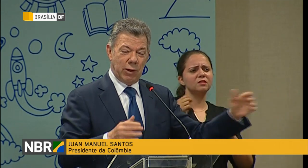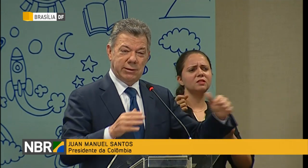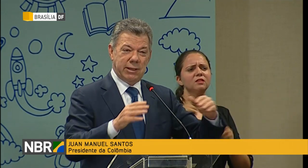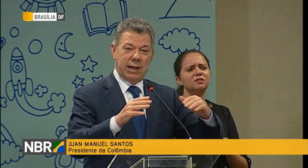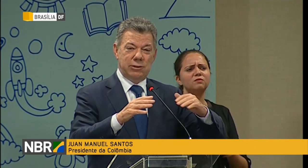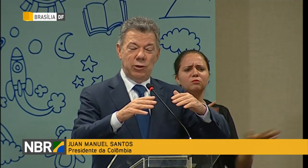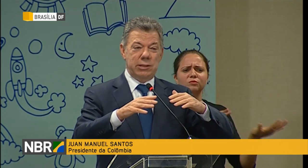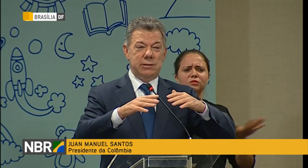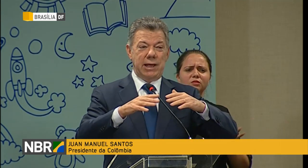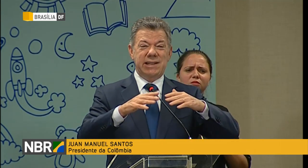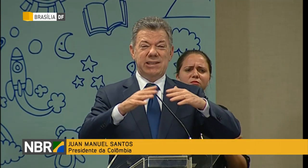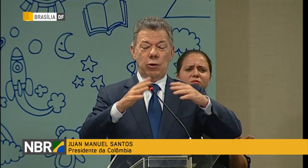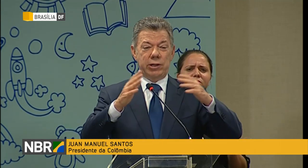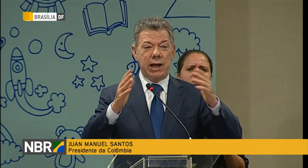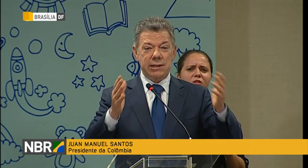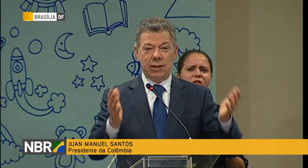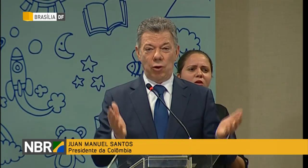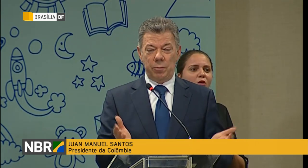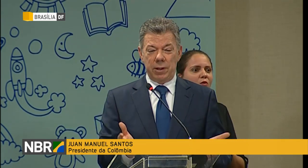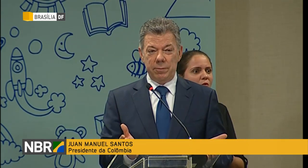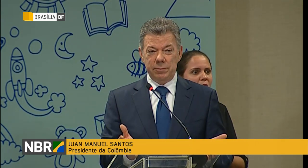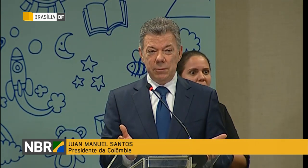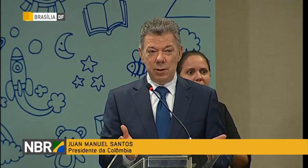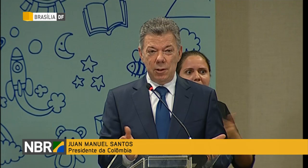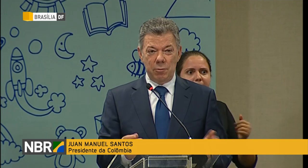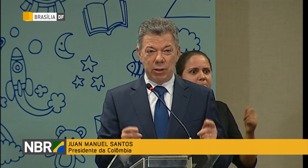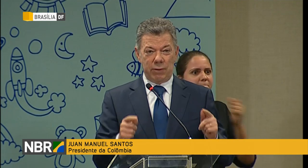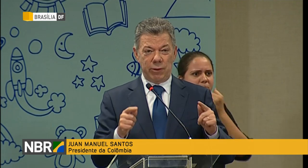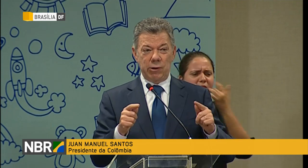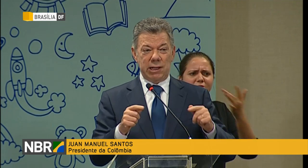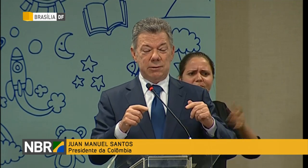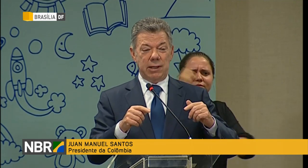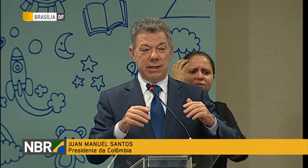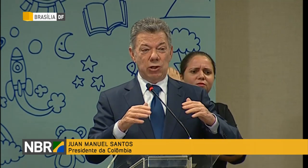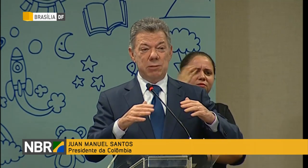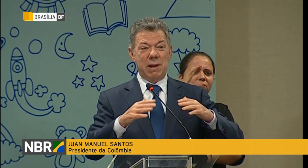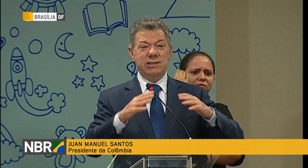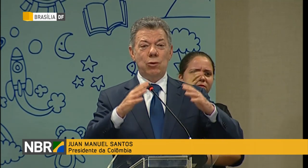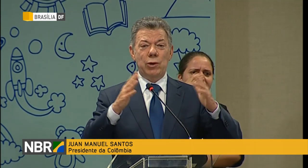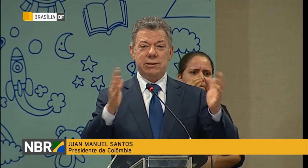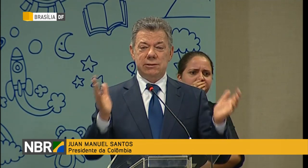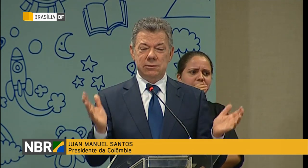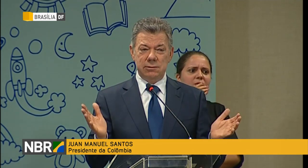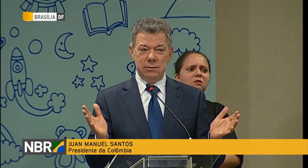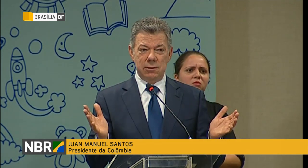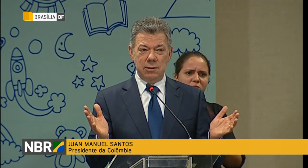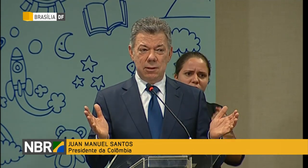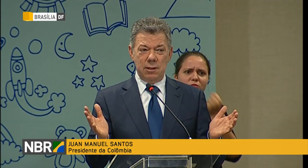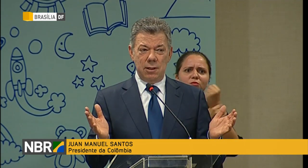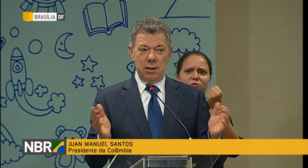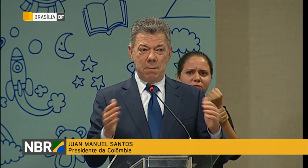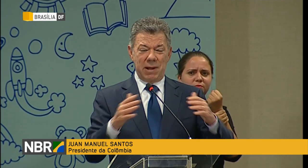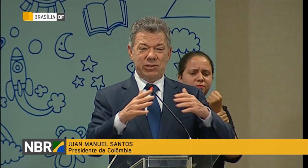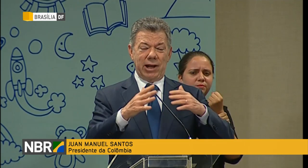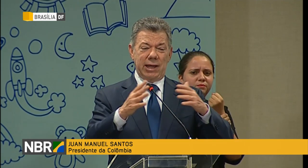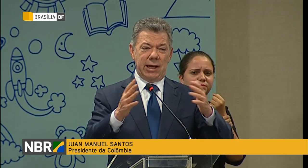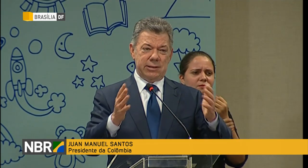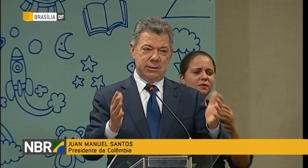semana foram as eleições extraordinárias na Colômbia. Porque foram as eleições mais,